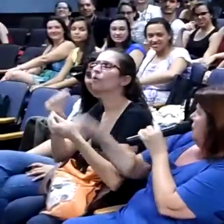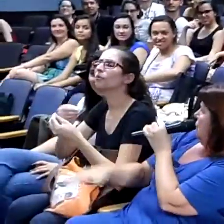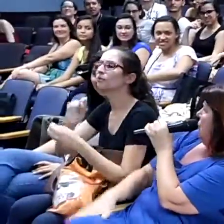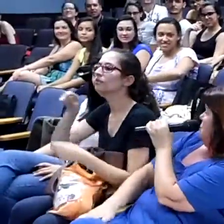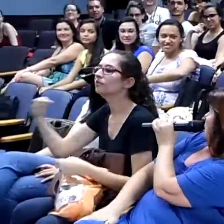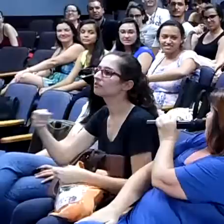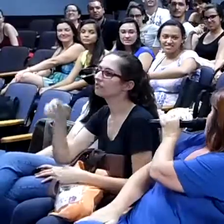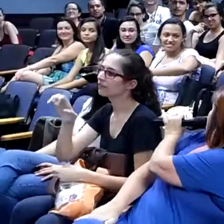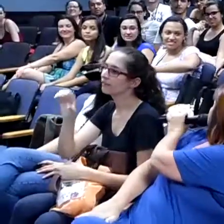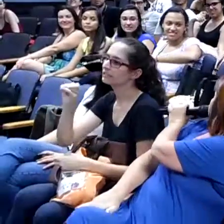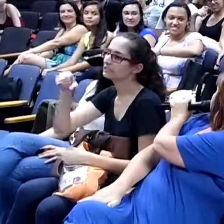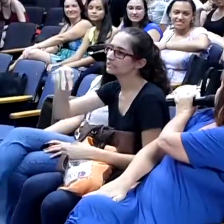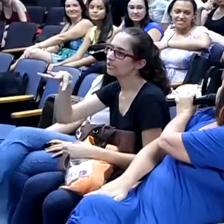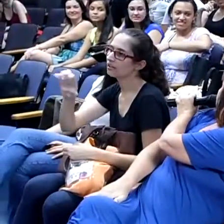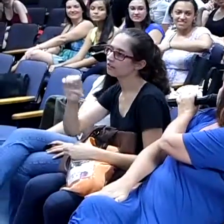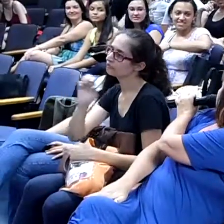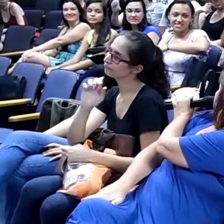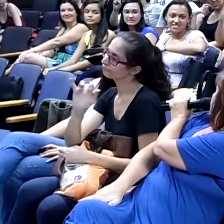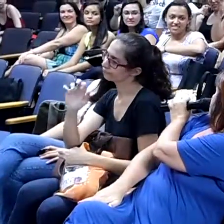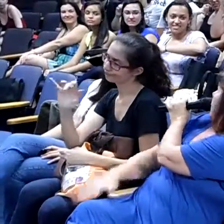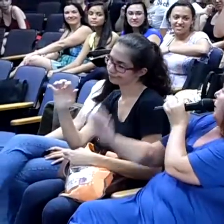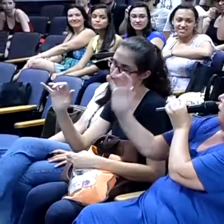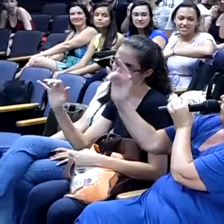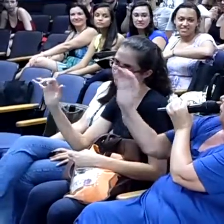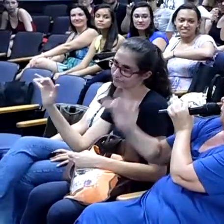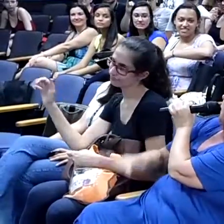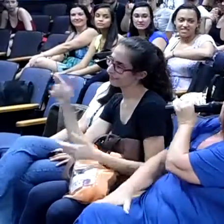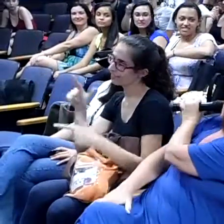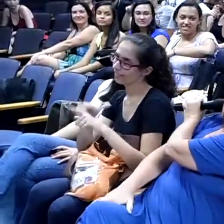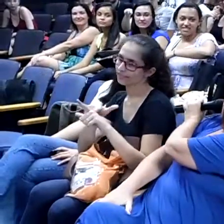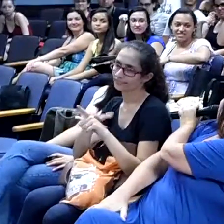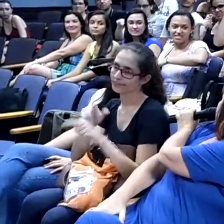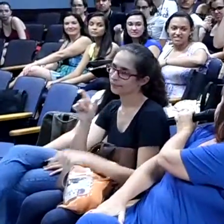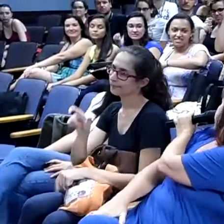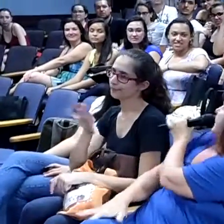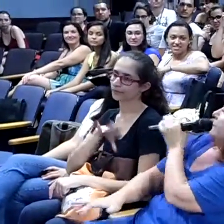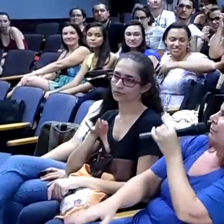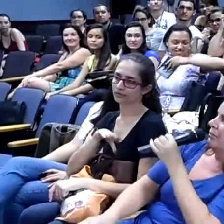No datilológico, reproduzindo a palavra em português.